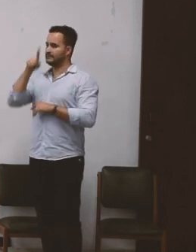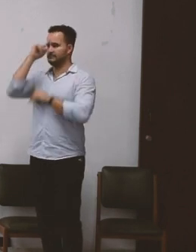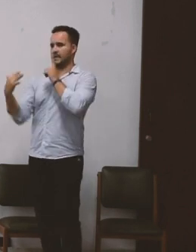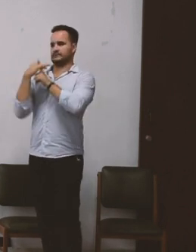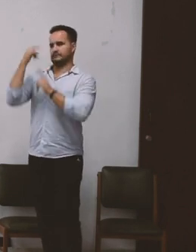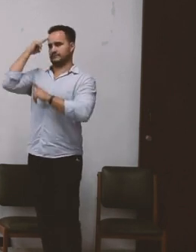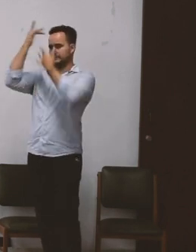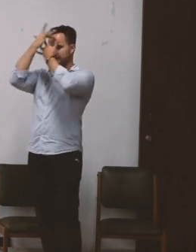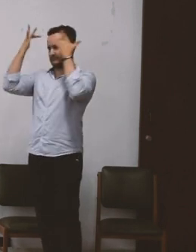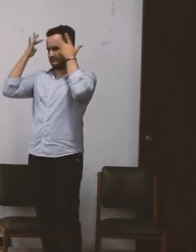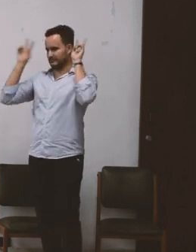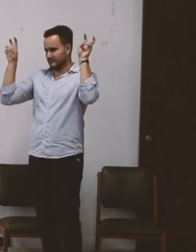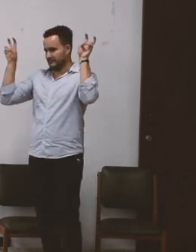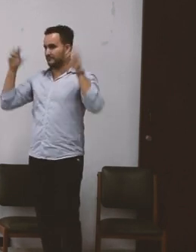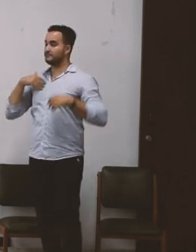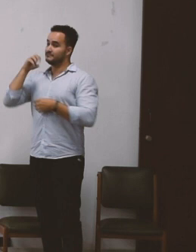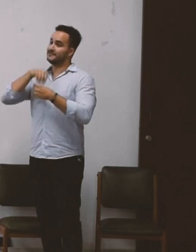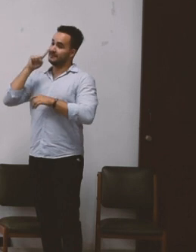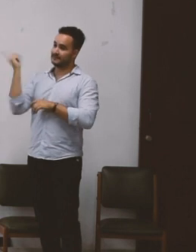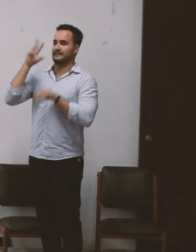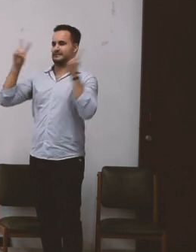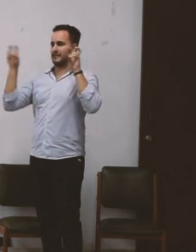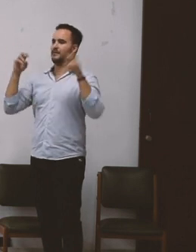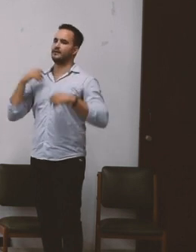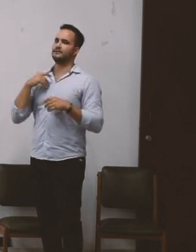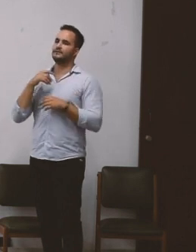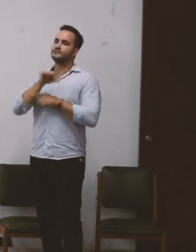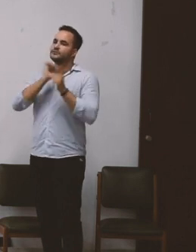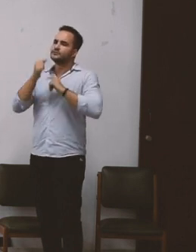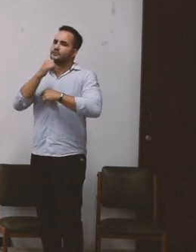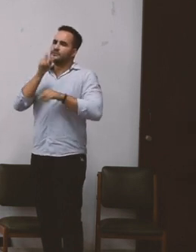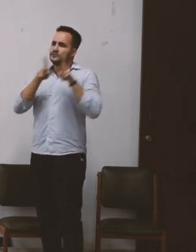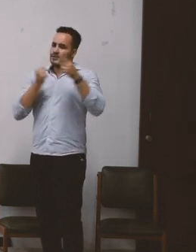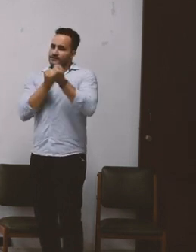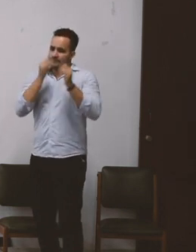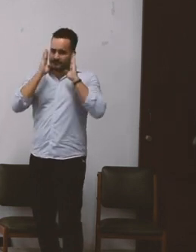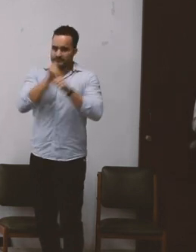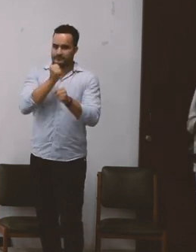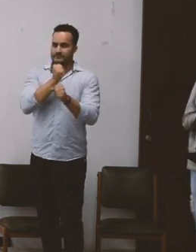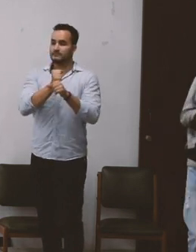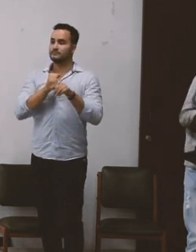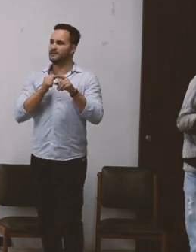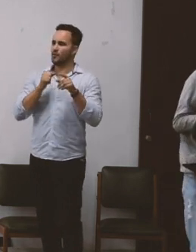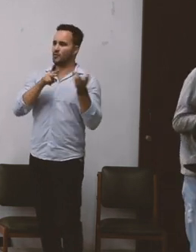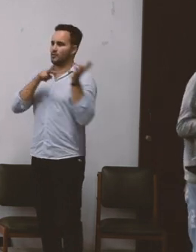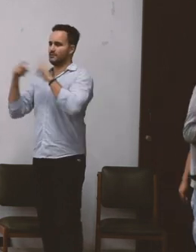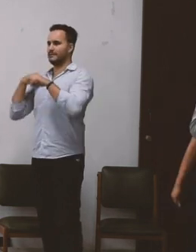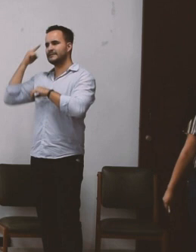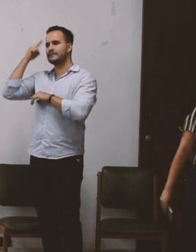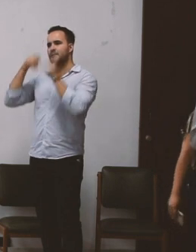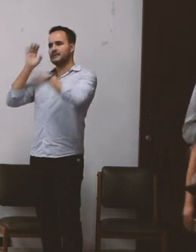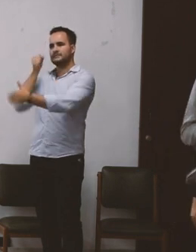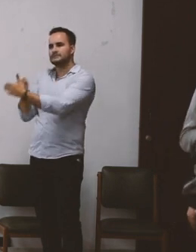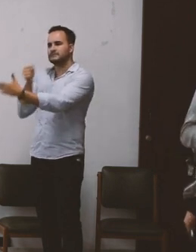mental, pero en vez de ofrecer servicios sociosanitarios y maximizar los derechos laborales, se intenta convencer de que perder el trabajo es